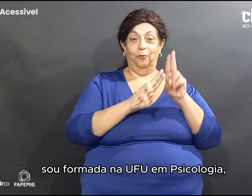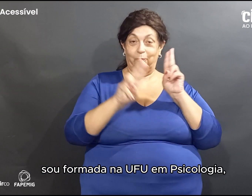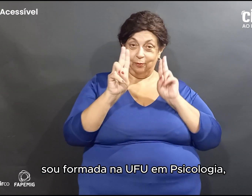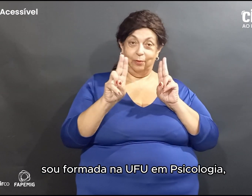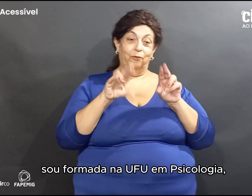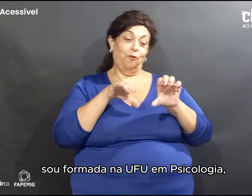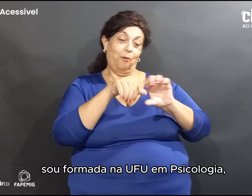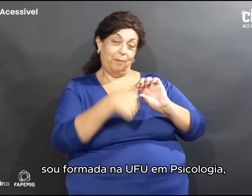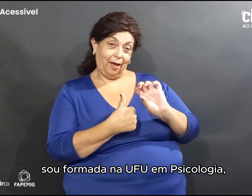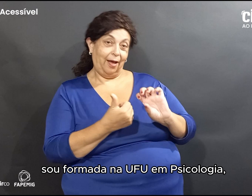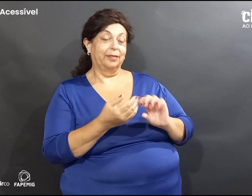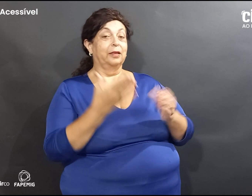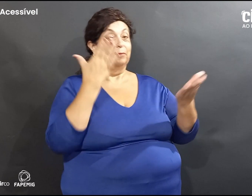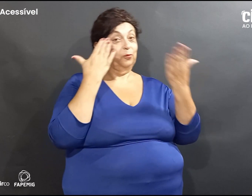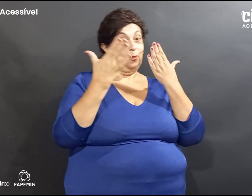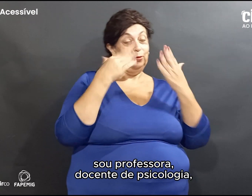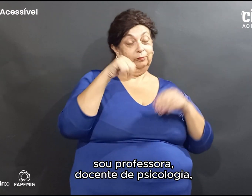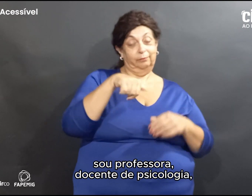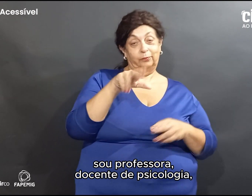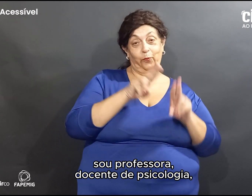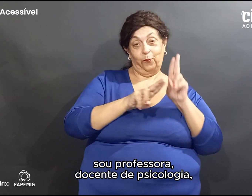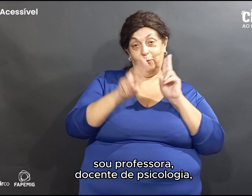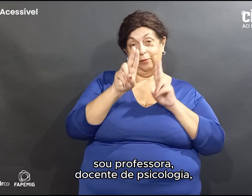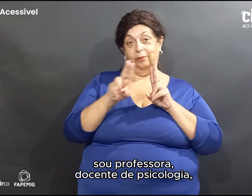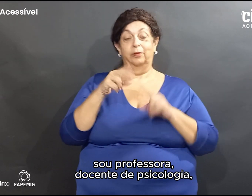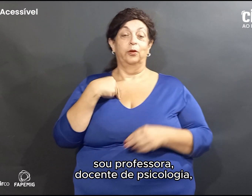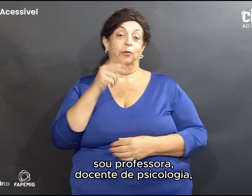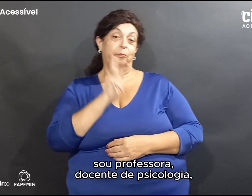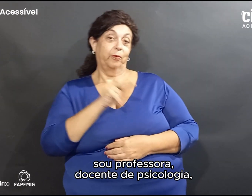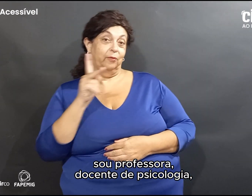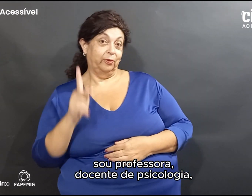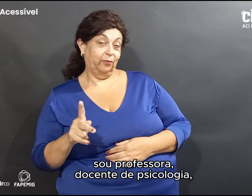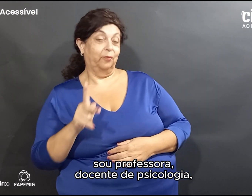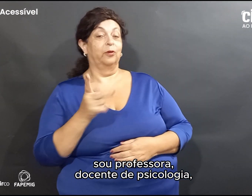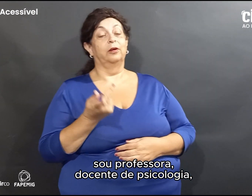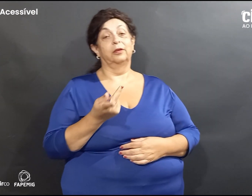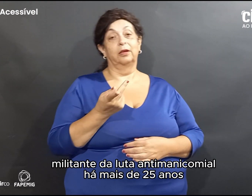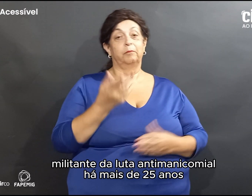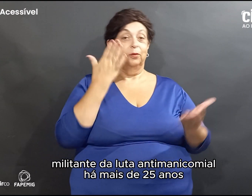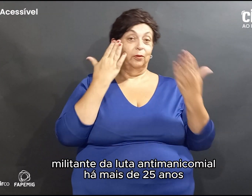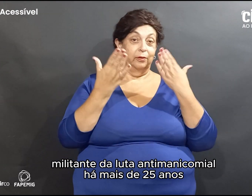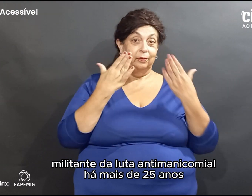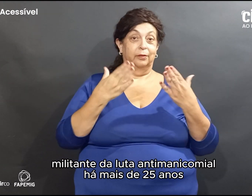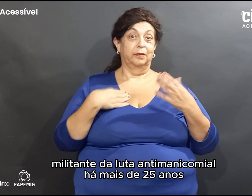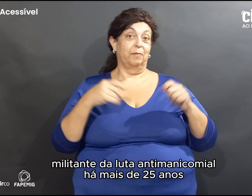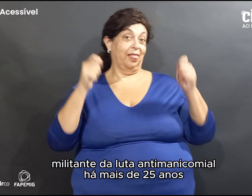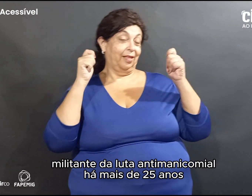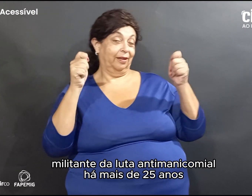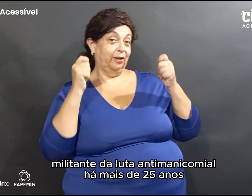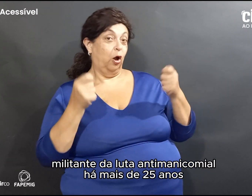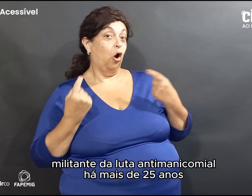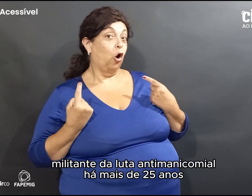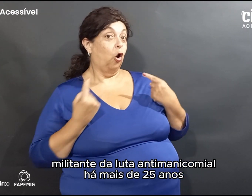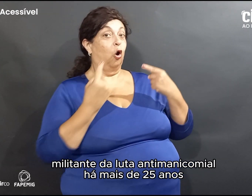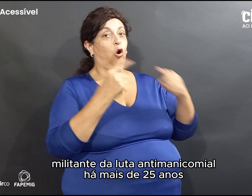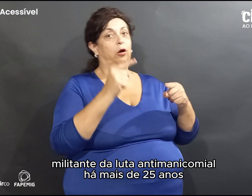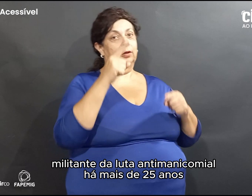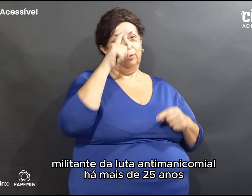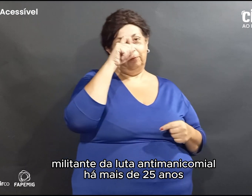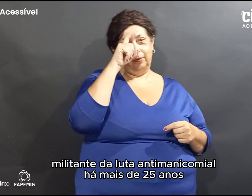na UFO em psicologia, sou professora docente de psicologia, militante da luta antimanicomial há mais de